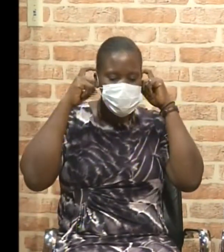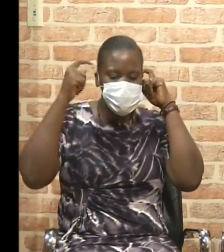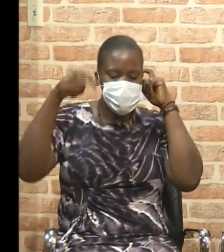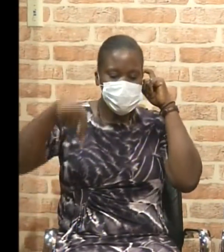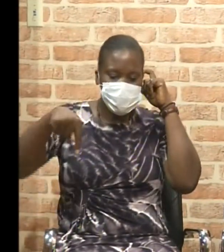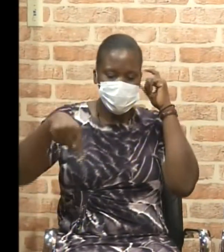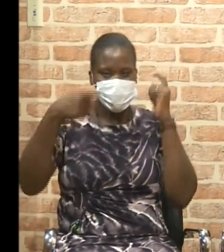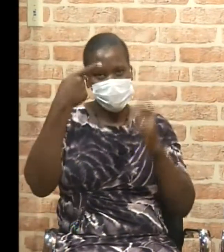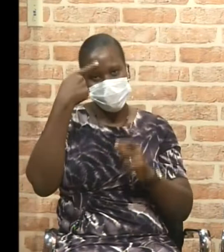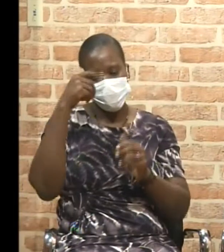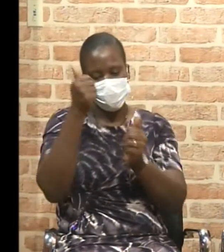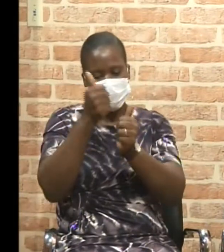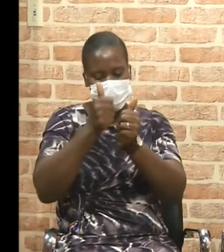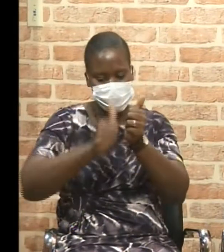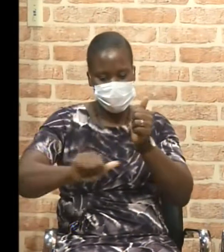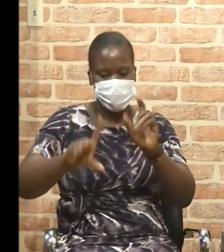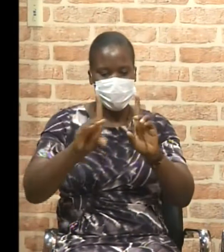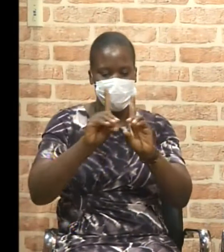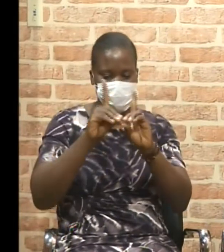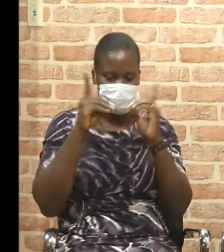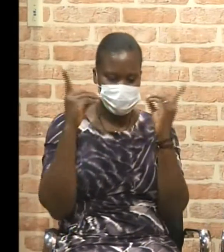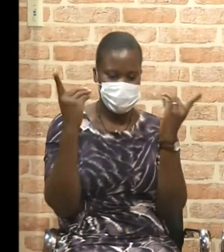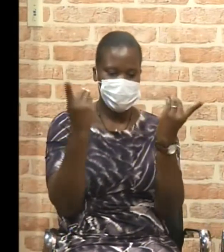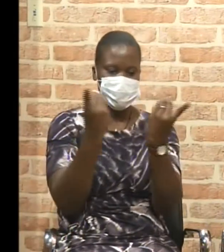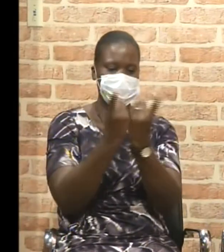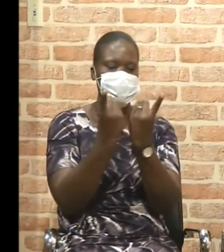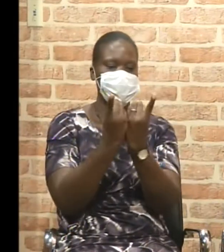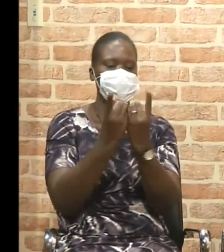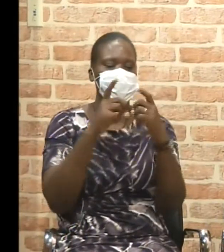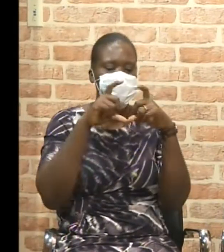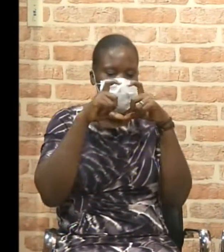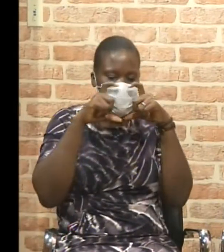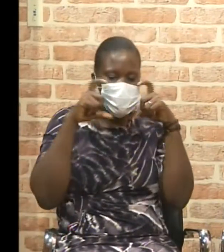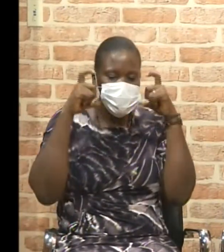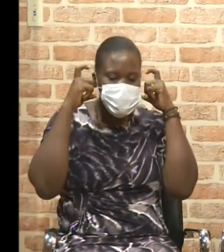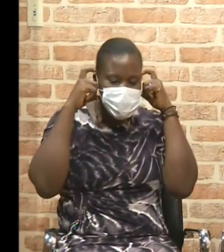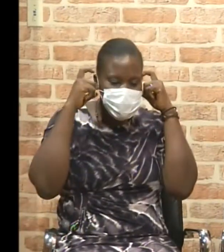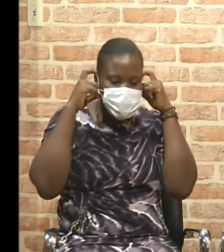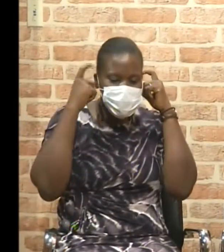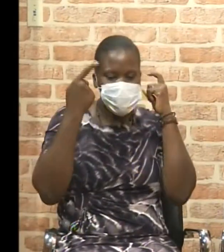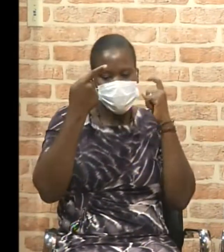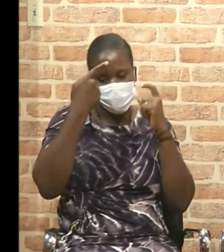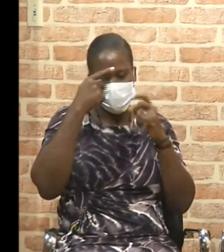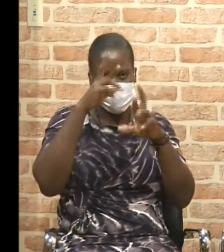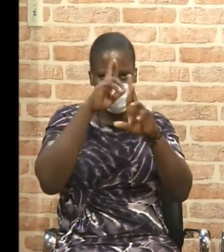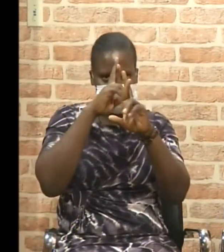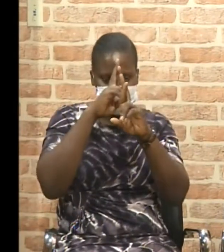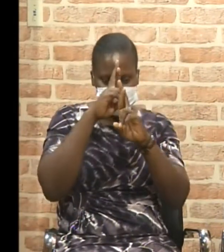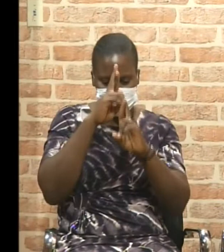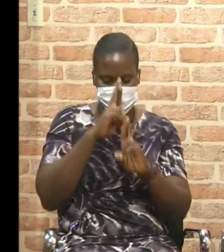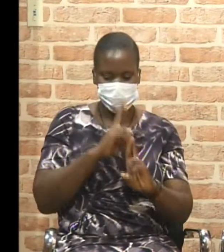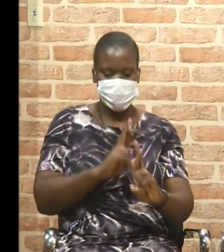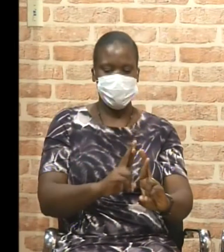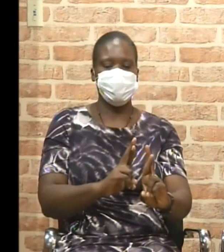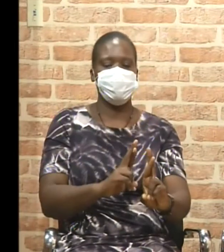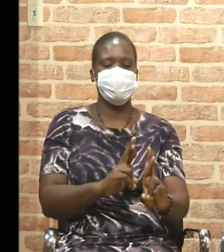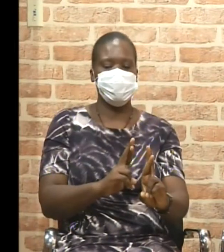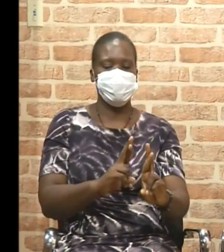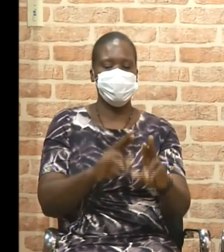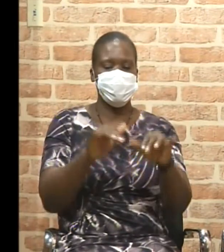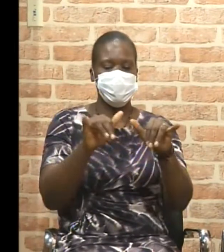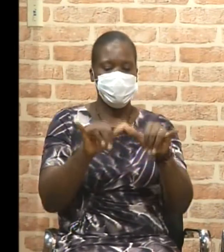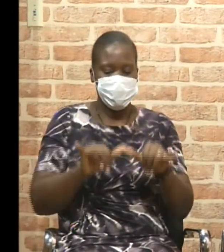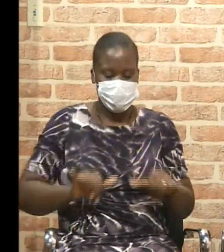tous 10 départements ont gagné un masque pour que même soient capables justement respecter au moins un minimum